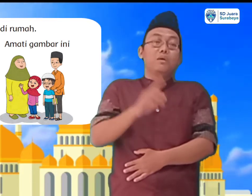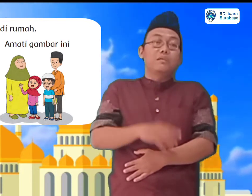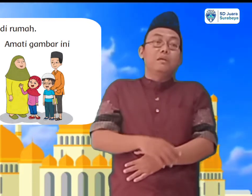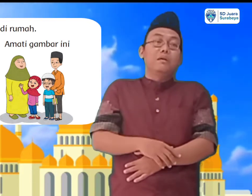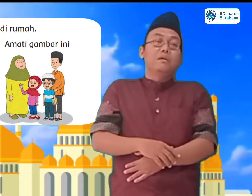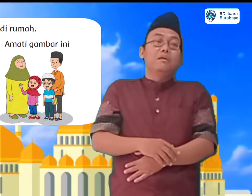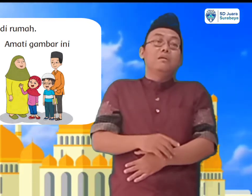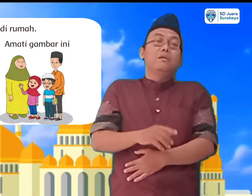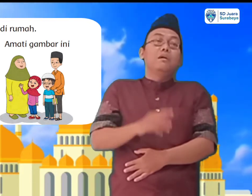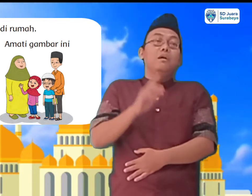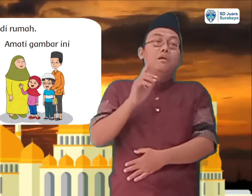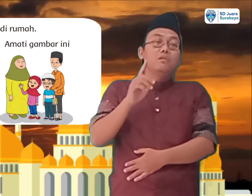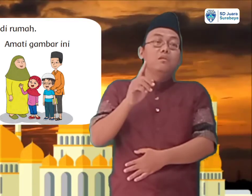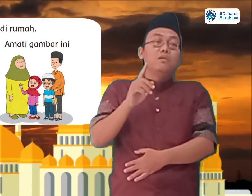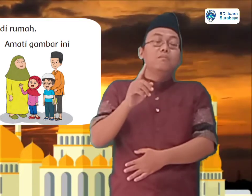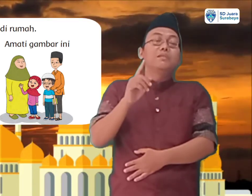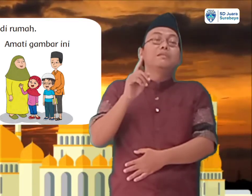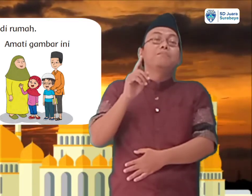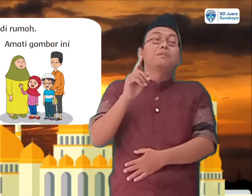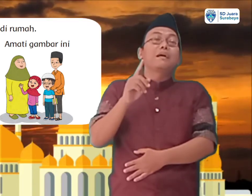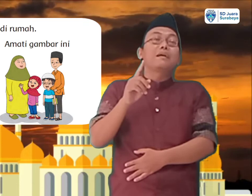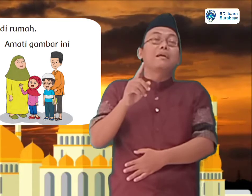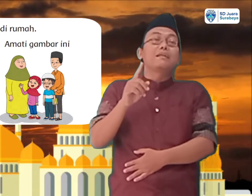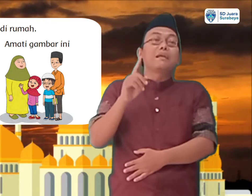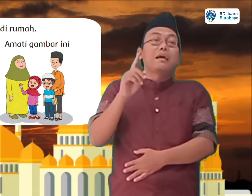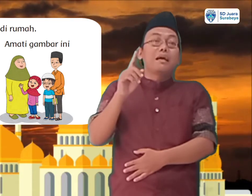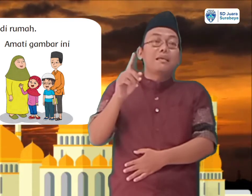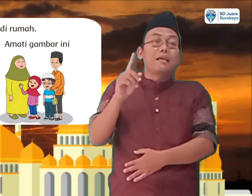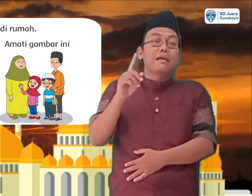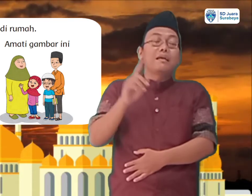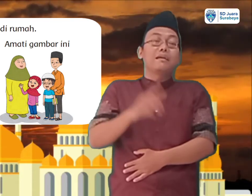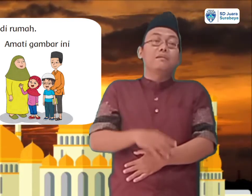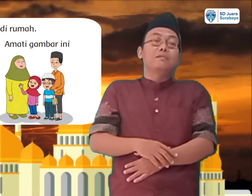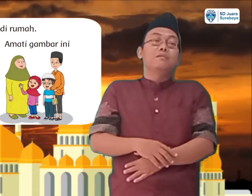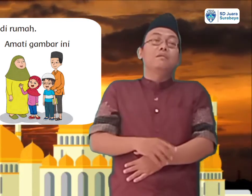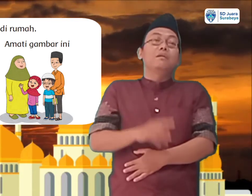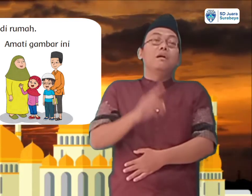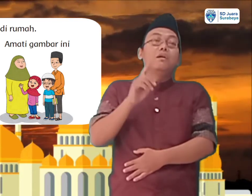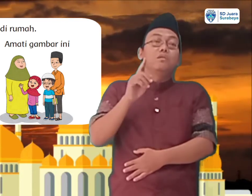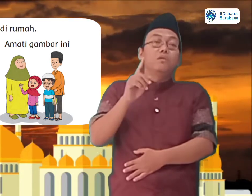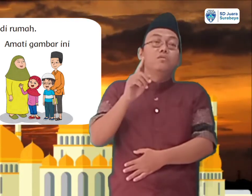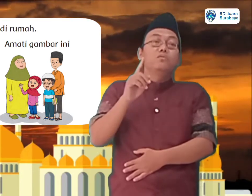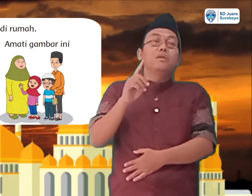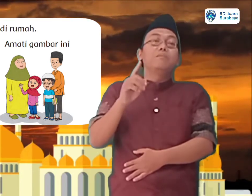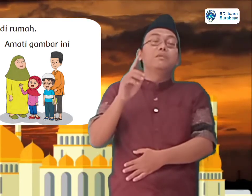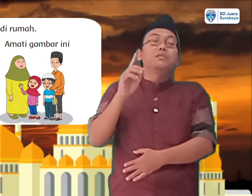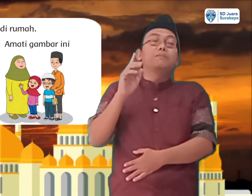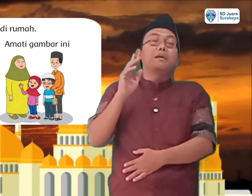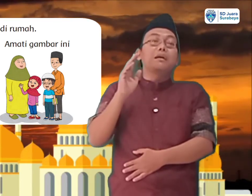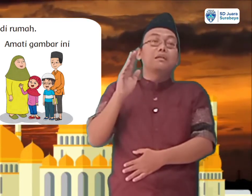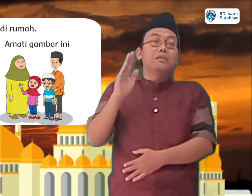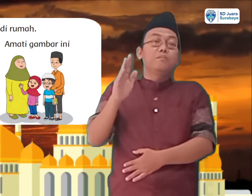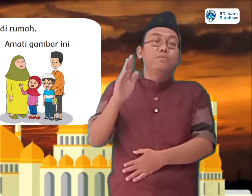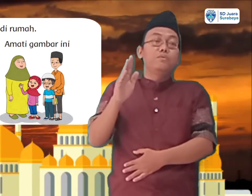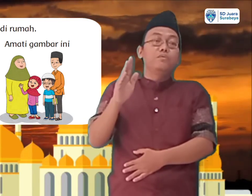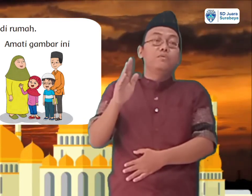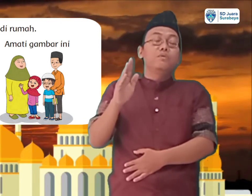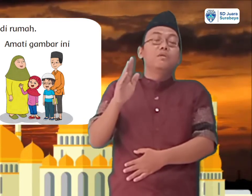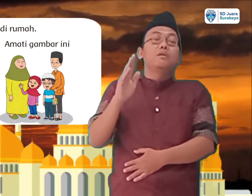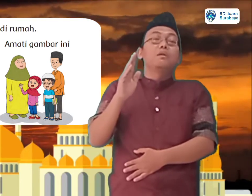Allah menciptakan ayah, Allah juga menciptakan ibu, Allah menciptakan